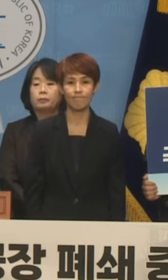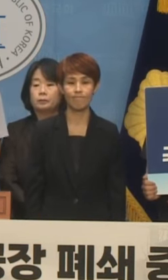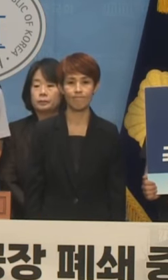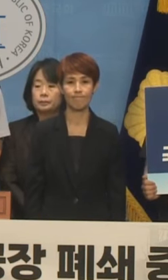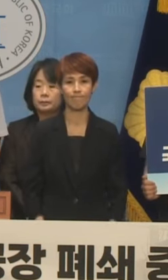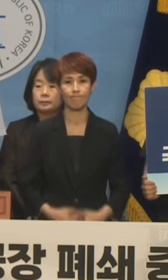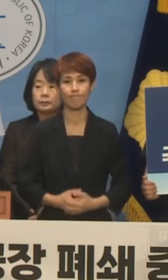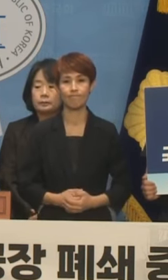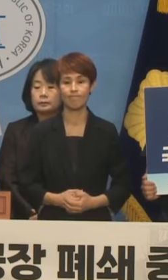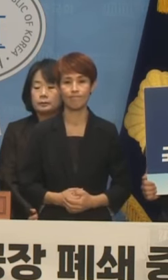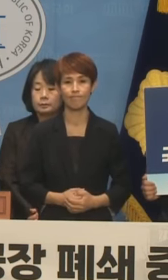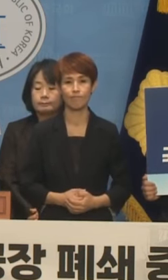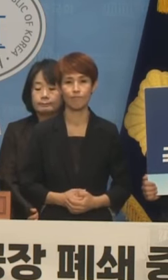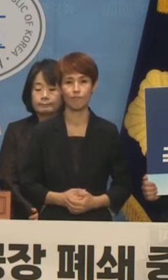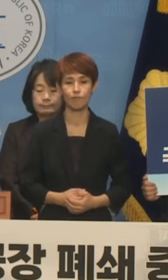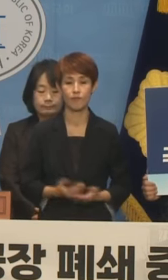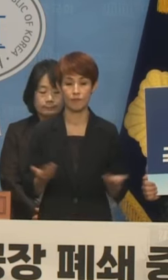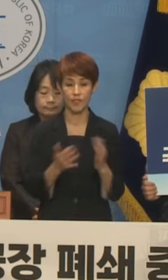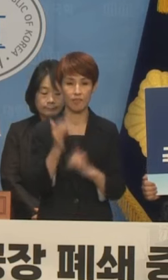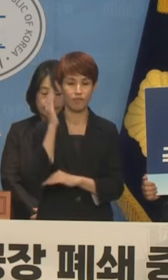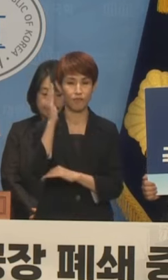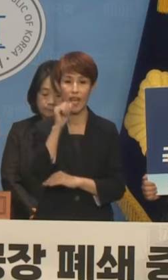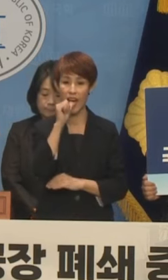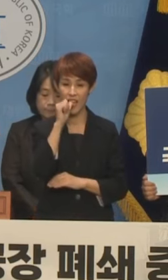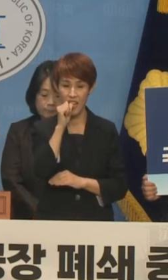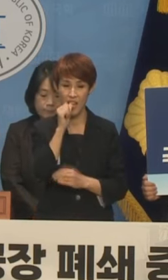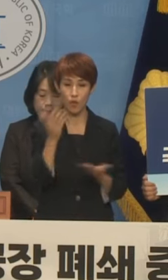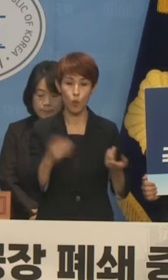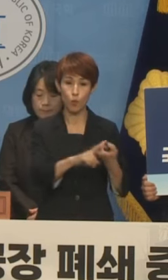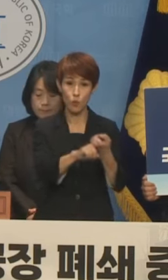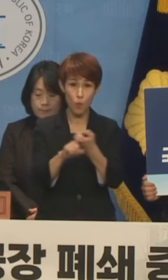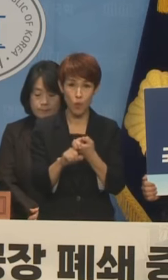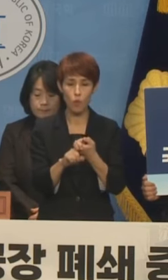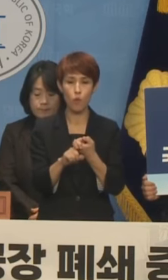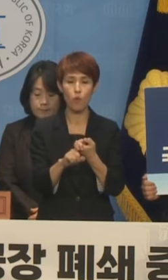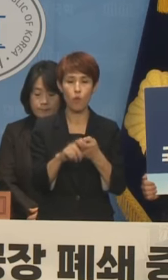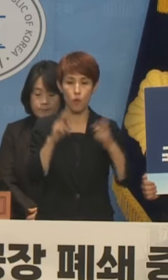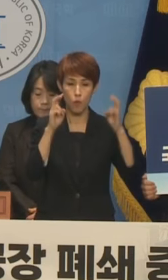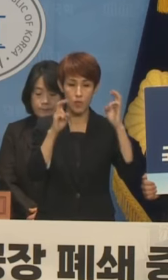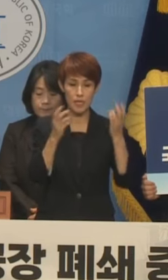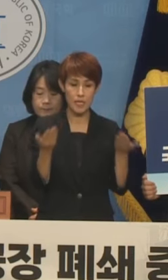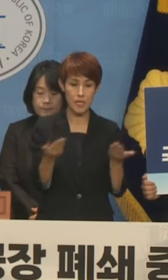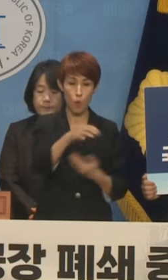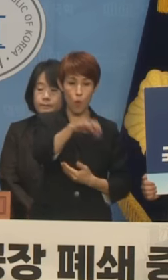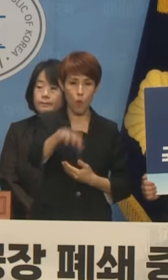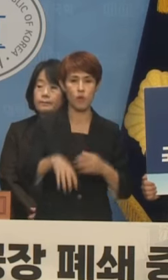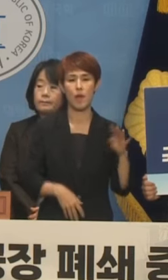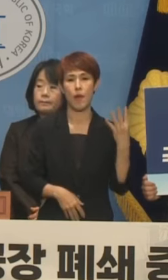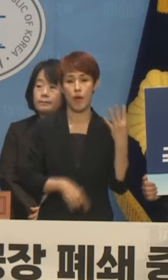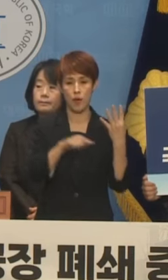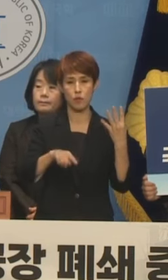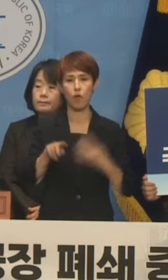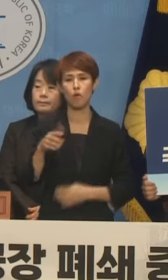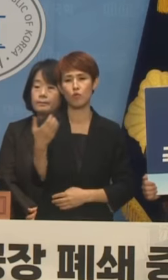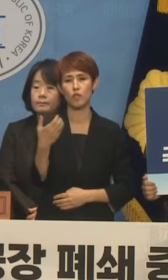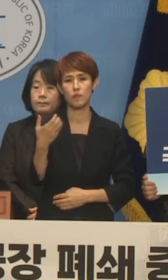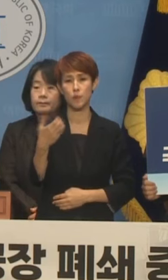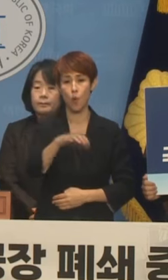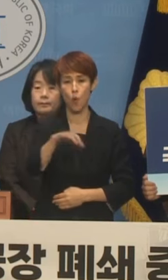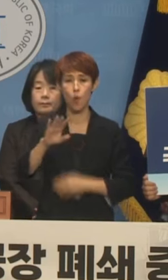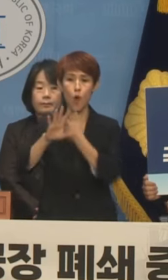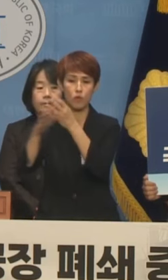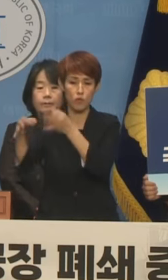네, 이어서 현장 발언입니다. 금속노조에는 약 400여 개의 사업장 중에서 90여 개 가까이가 외국인 투자기업에 소속되어